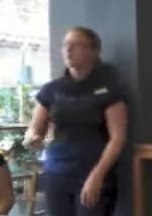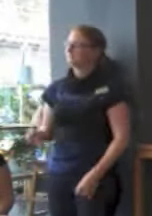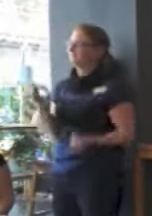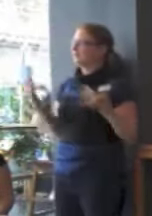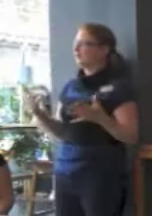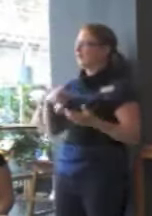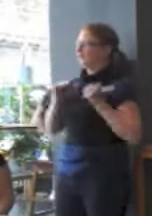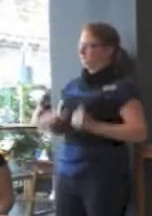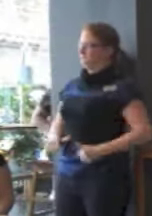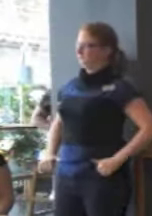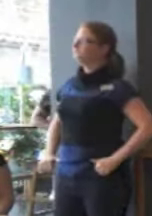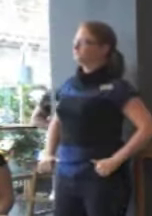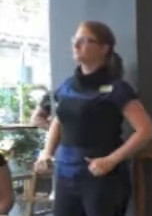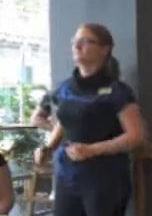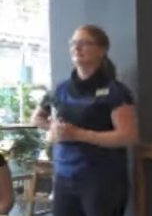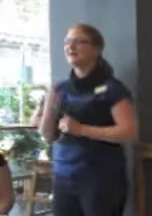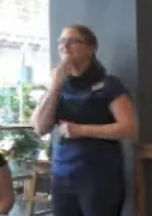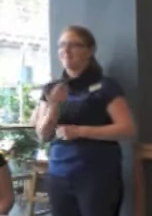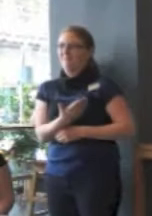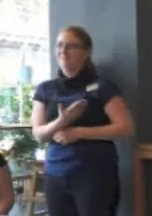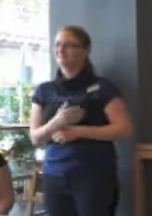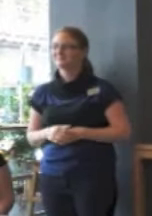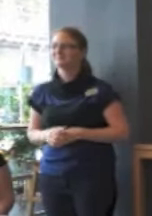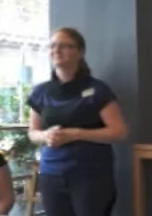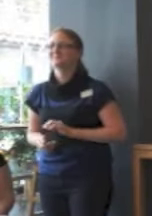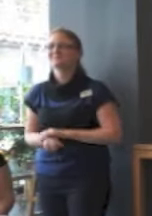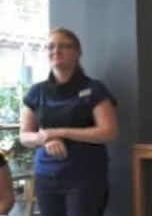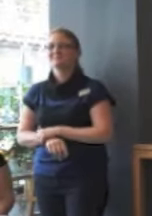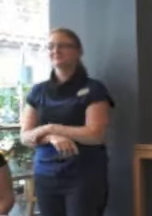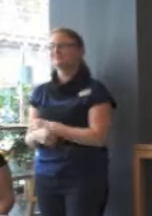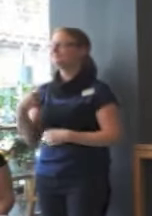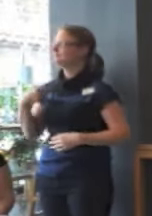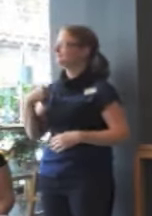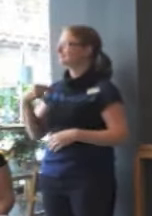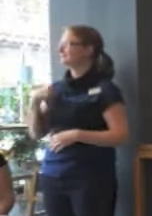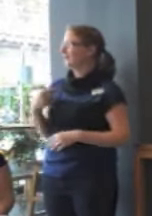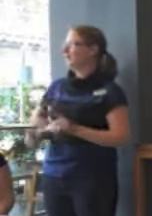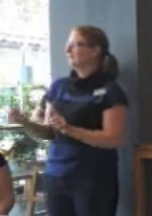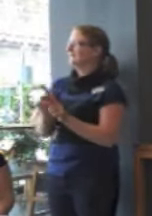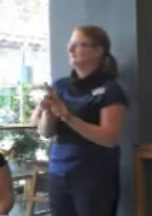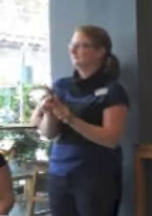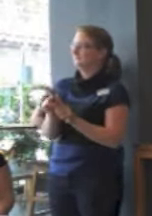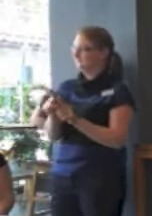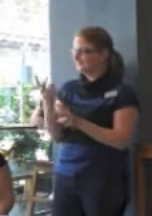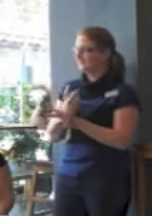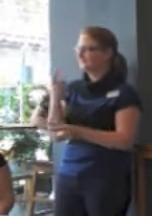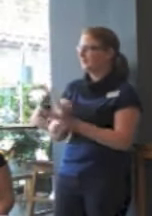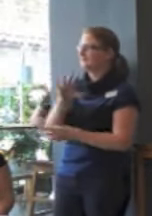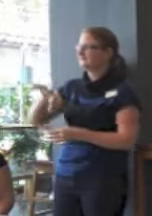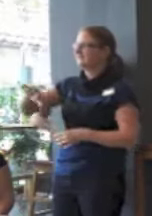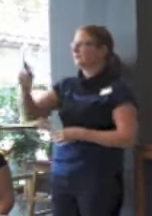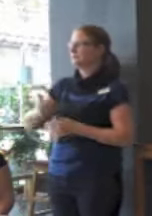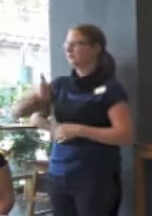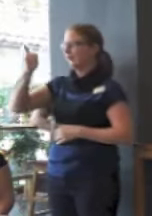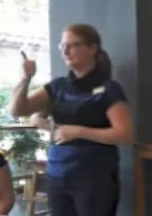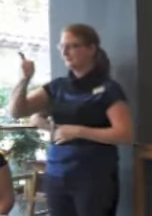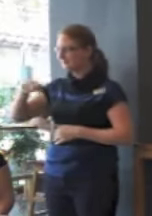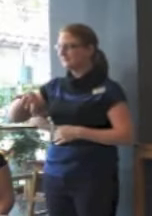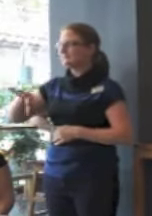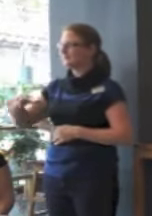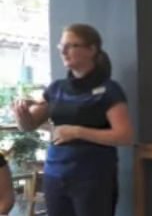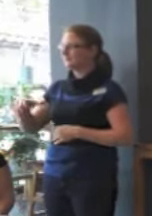Ja. Vem är du? Jag är tillförordnad sektionschef, sektionen för vård och